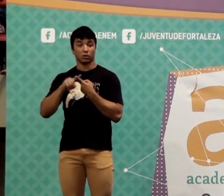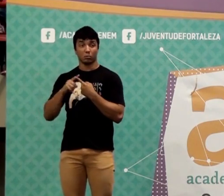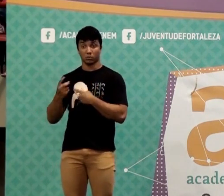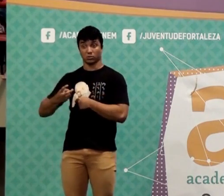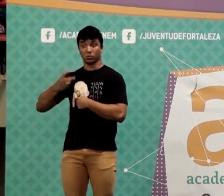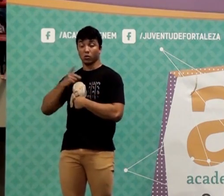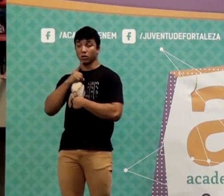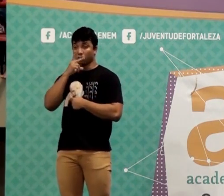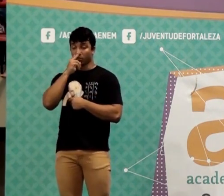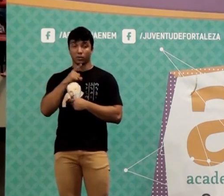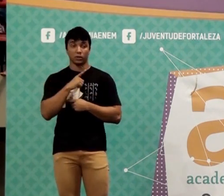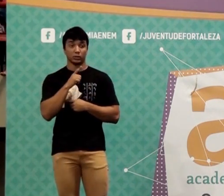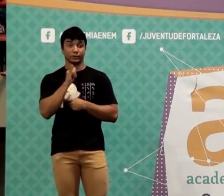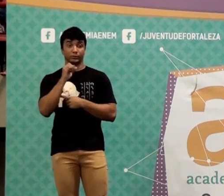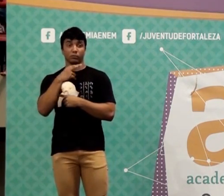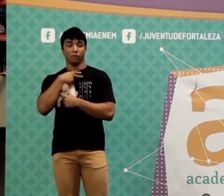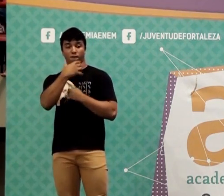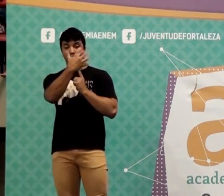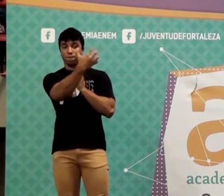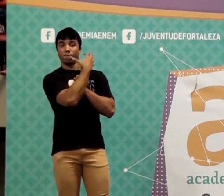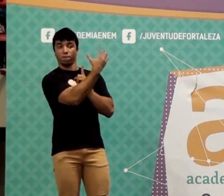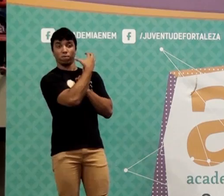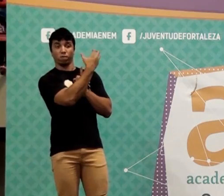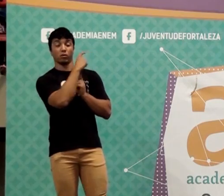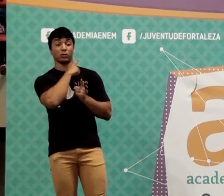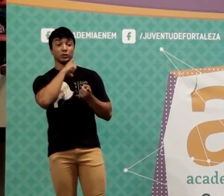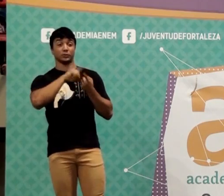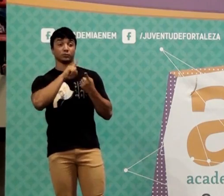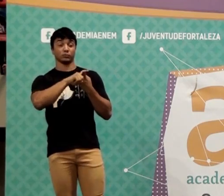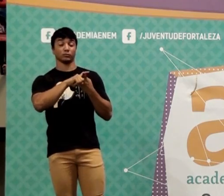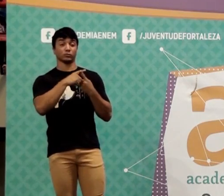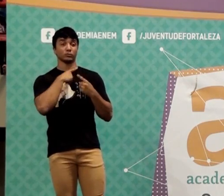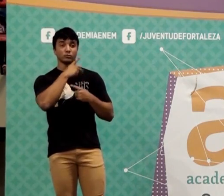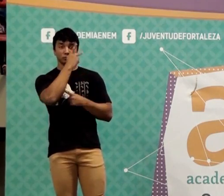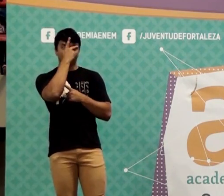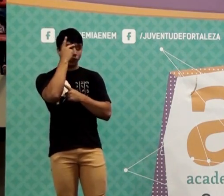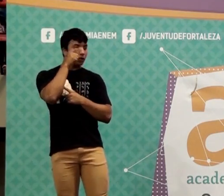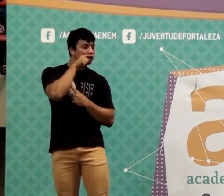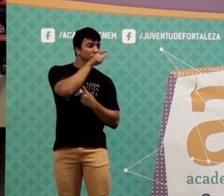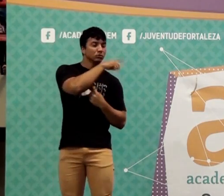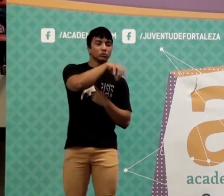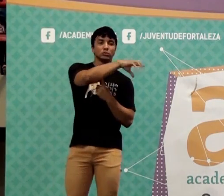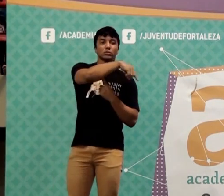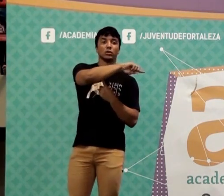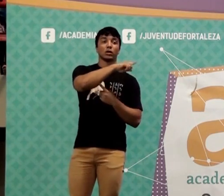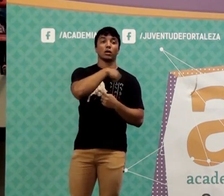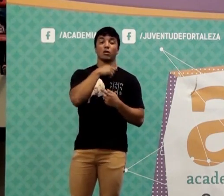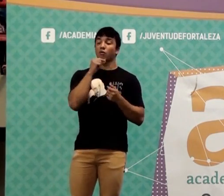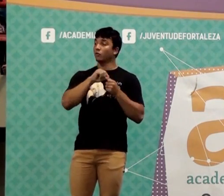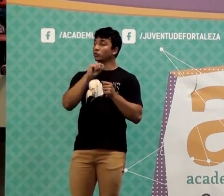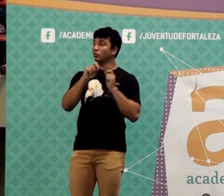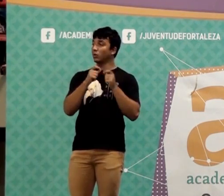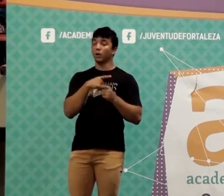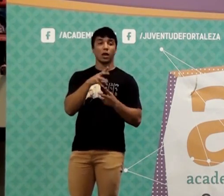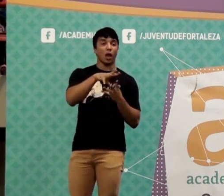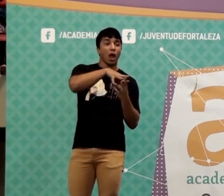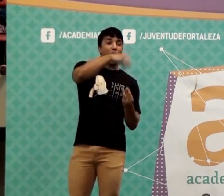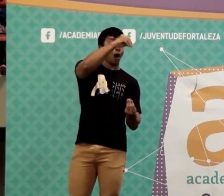para denegrir a imagem árabe. Muitos europeus vão para essa guerra com ódio